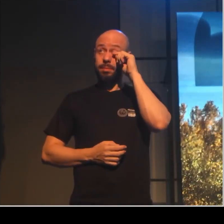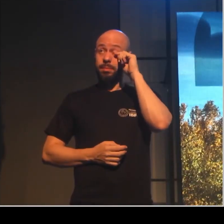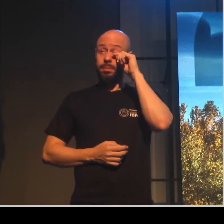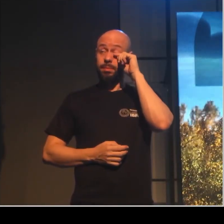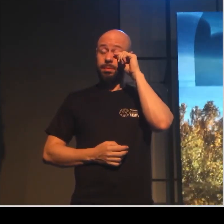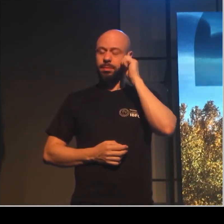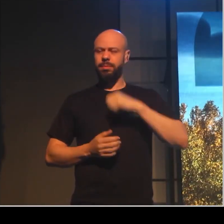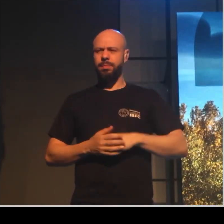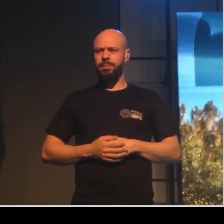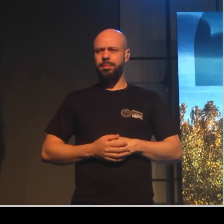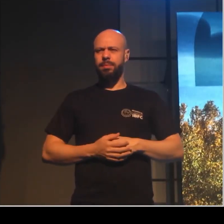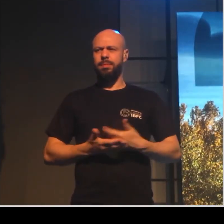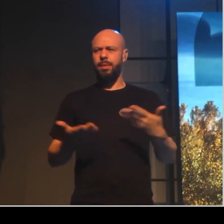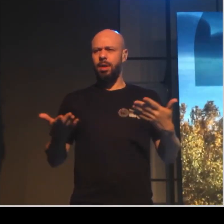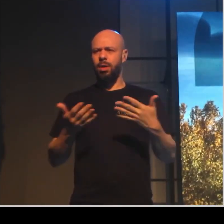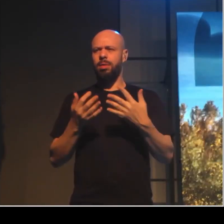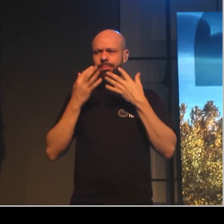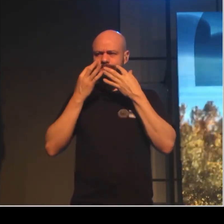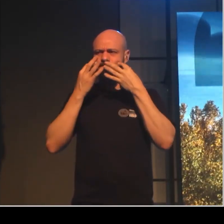Feche seus olhos.